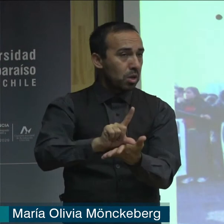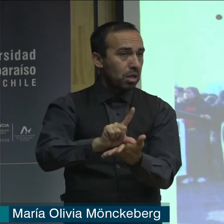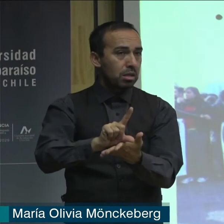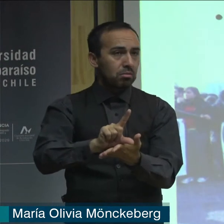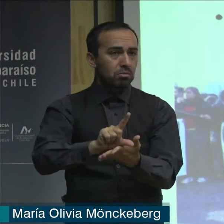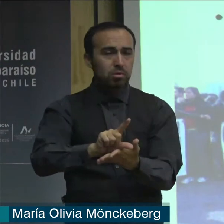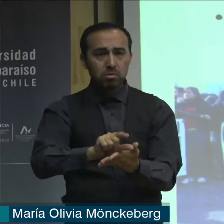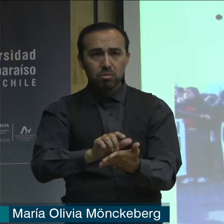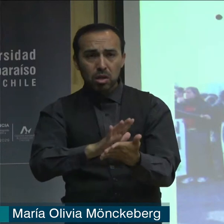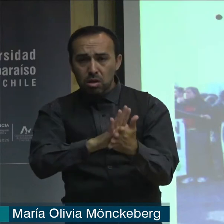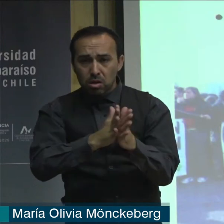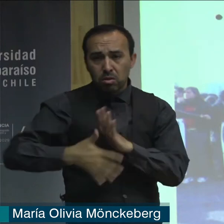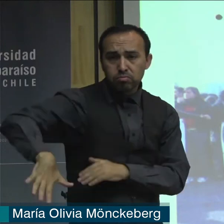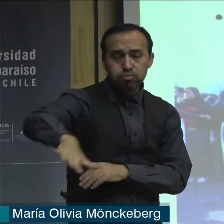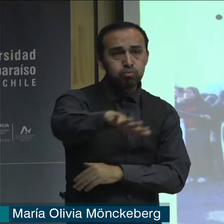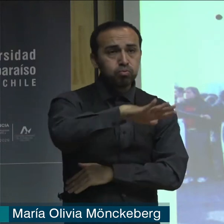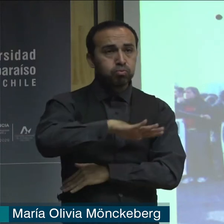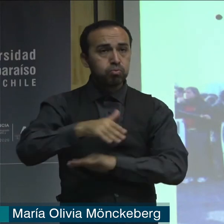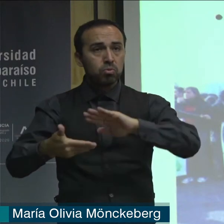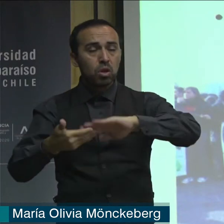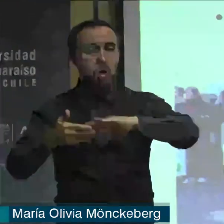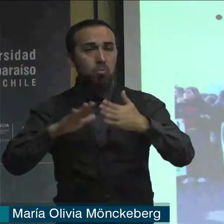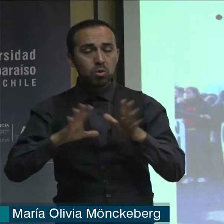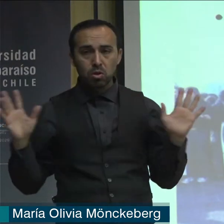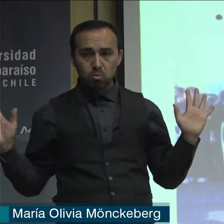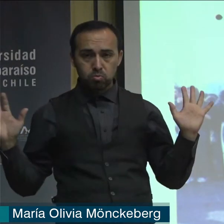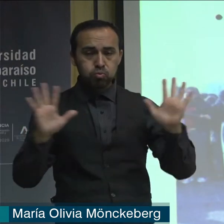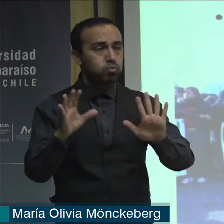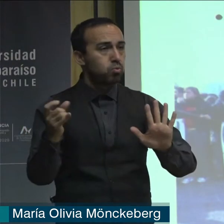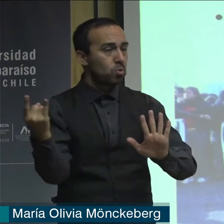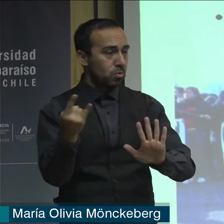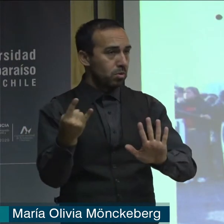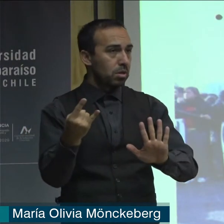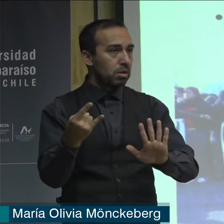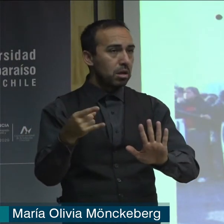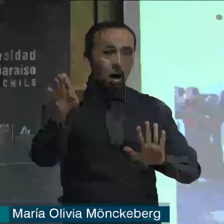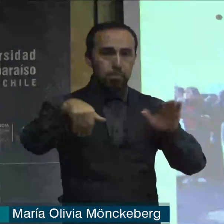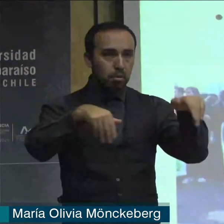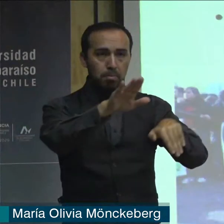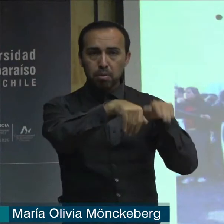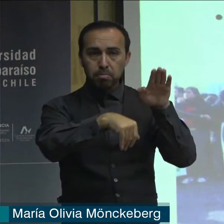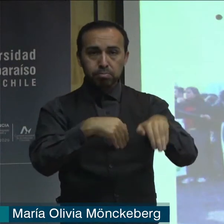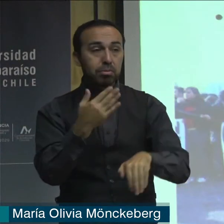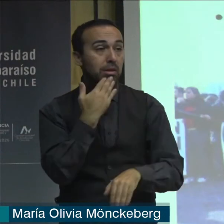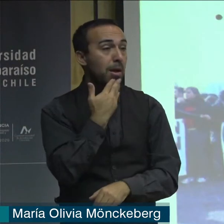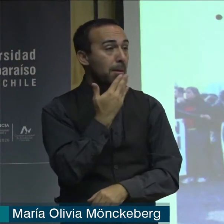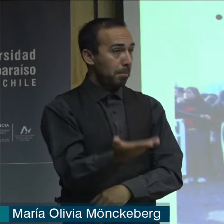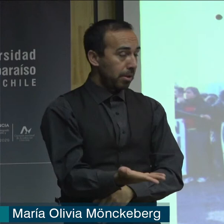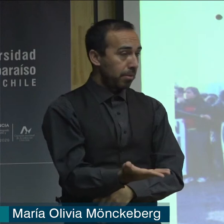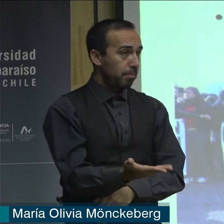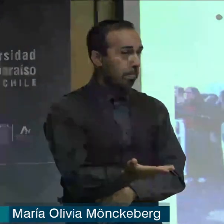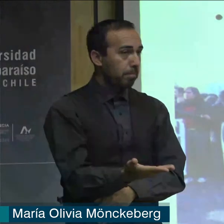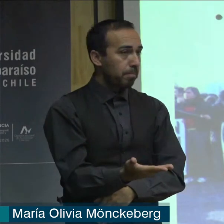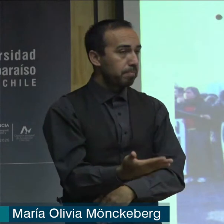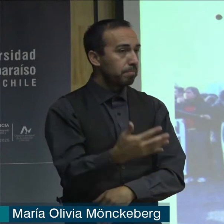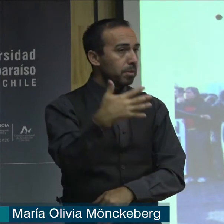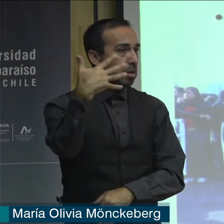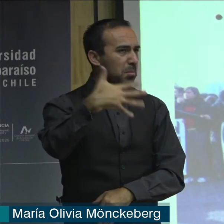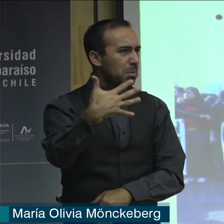todas las comunidades universitarias las remeses pero también y muy importante